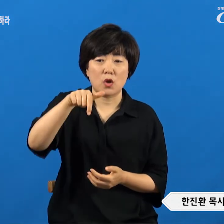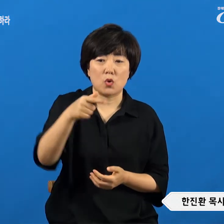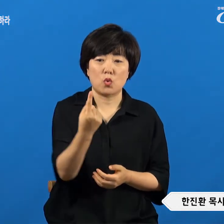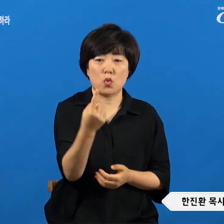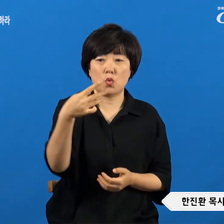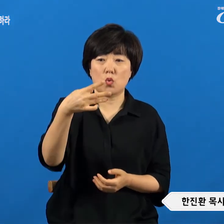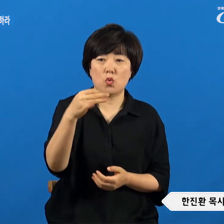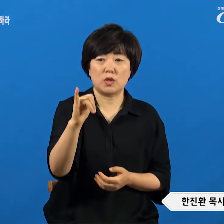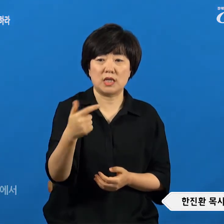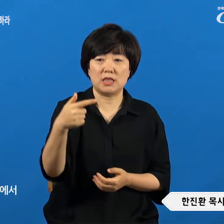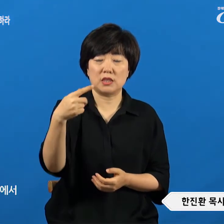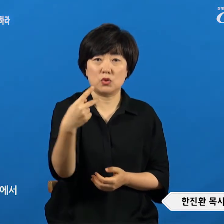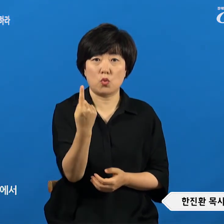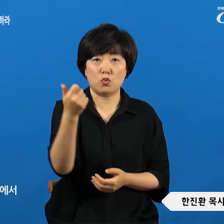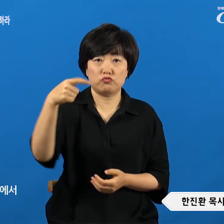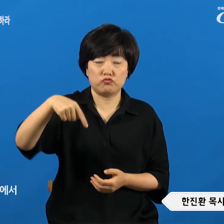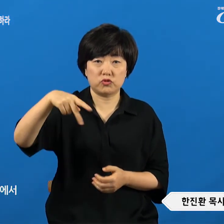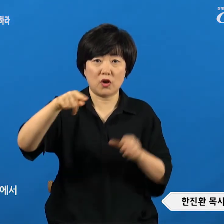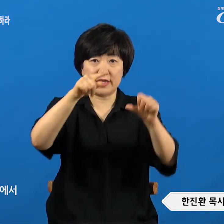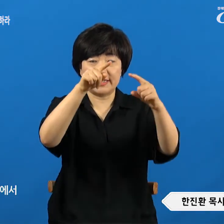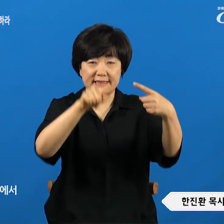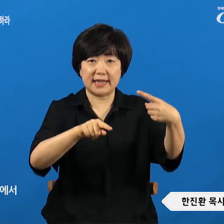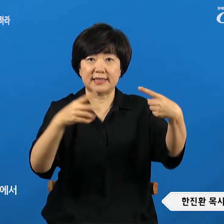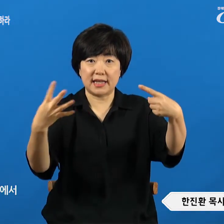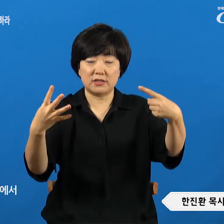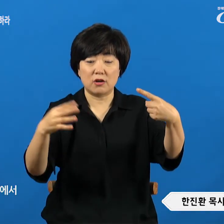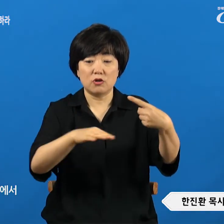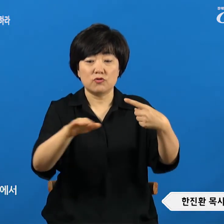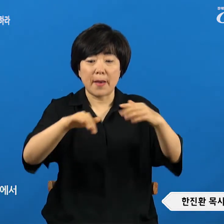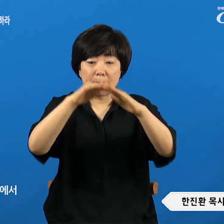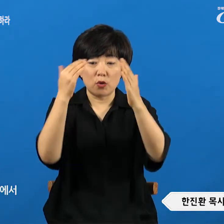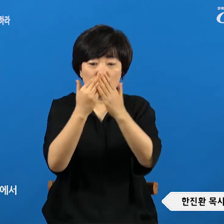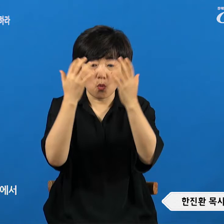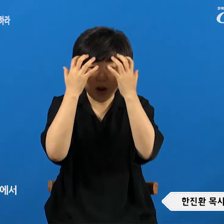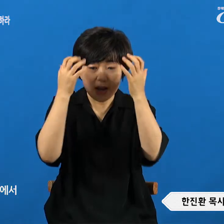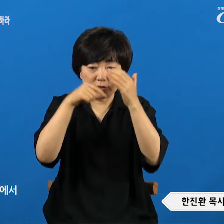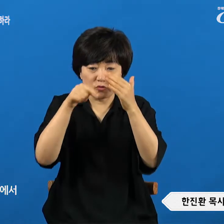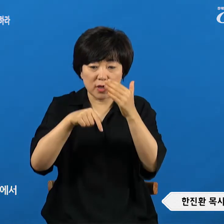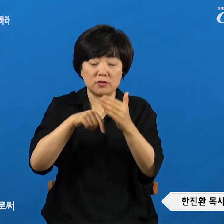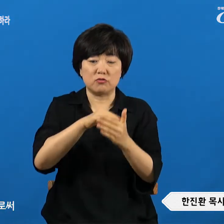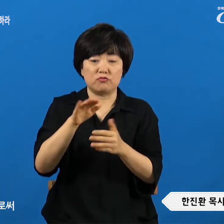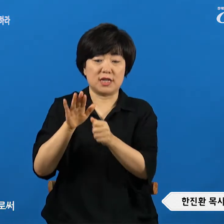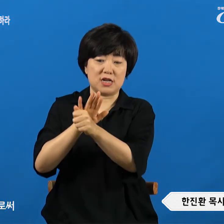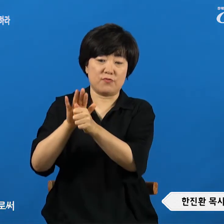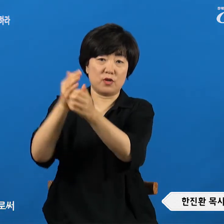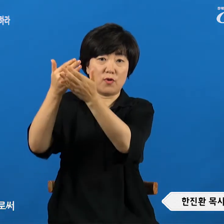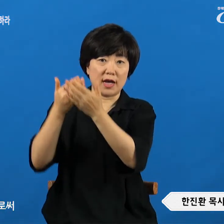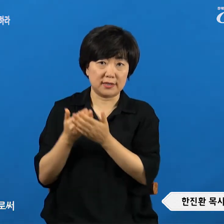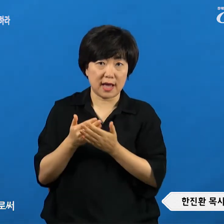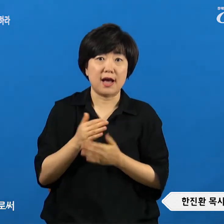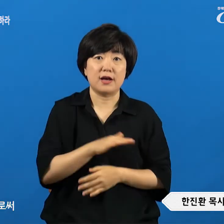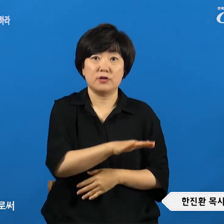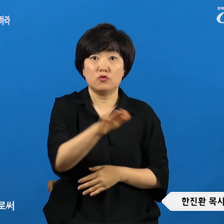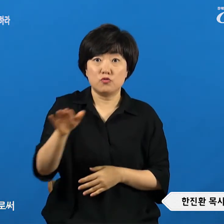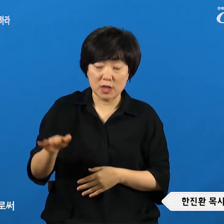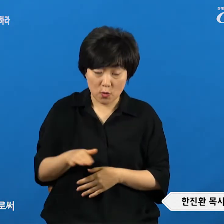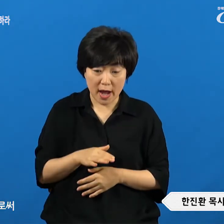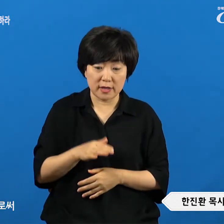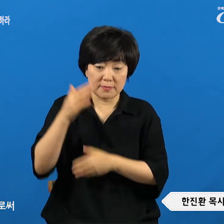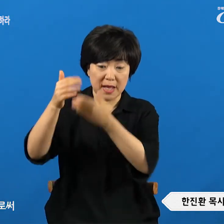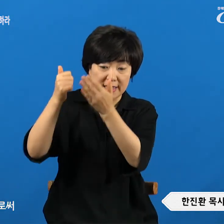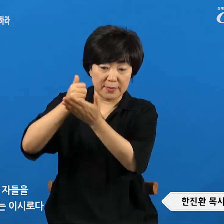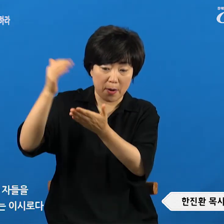고린도후서 1장 4절, 우리의 모든 환난 중에서 우리를 위로하사 우리로 하여금 하나님께